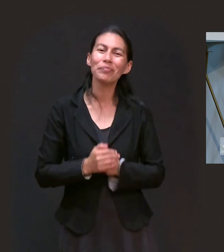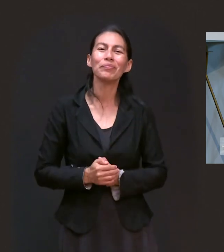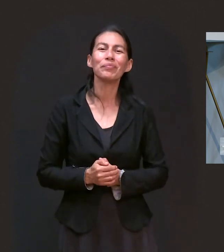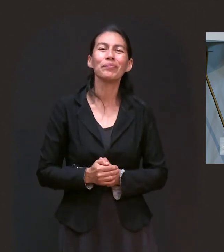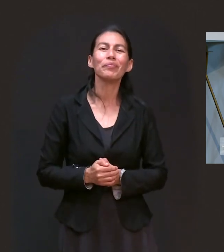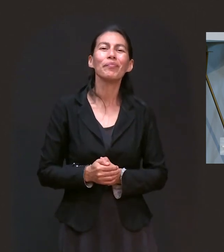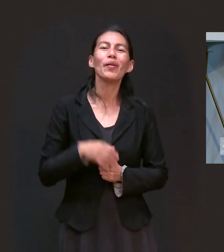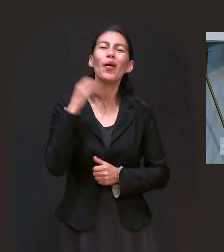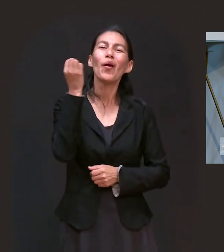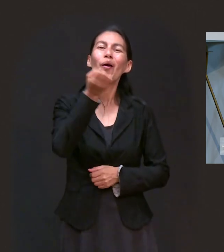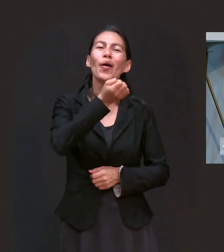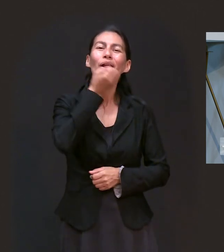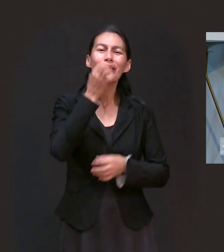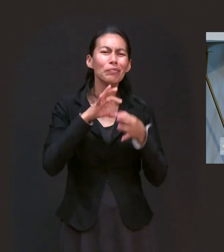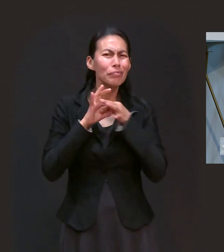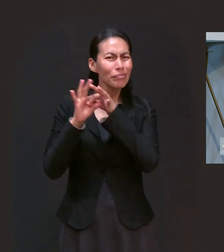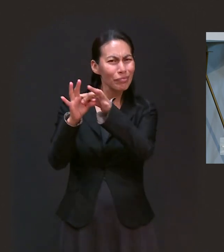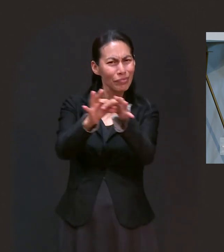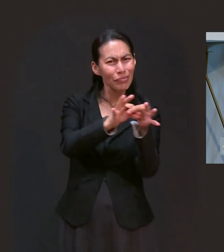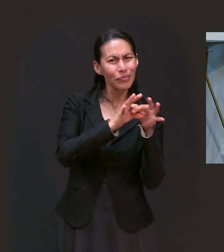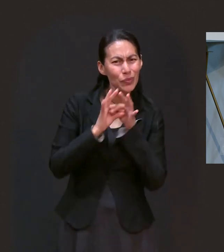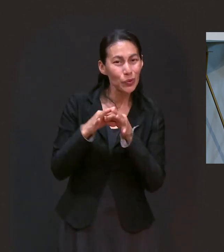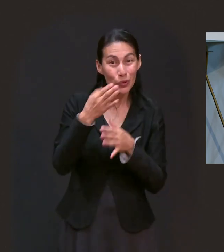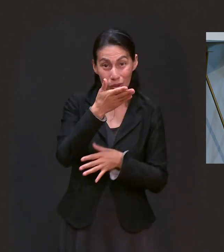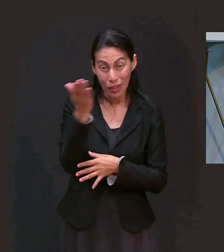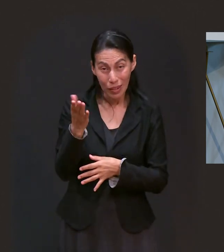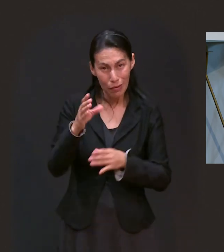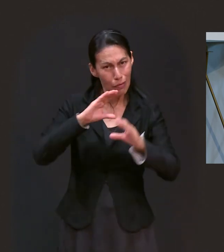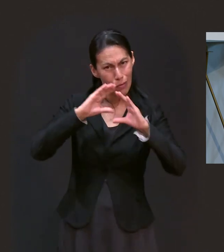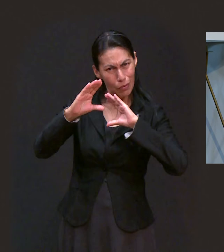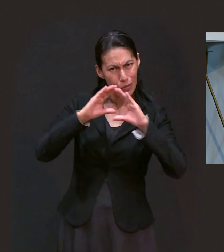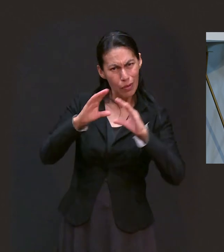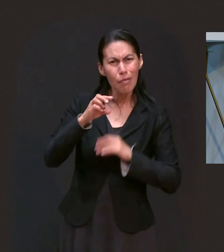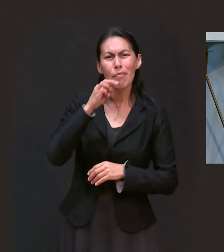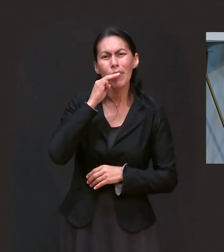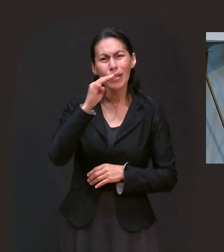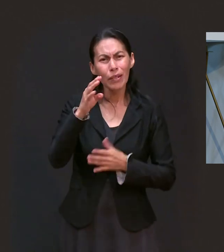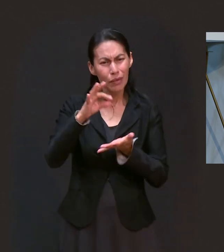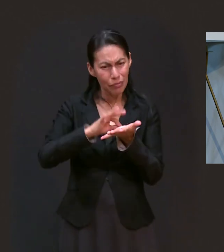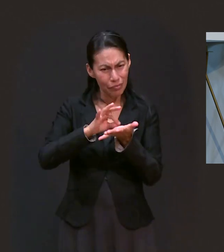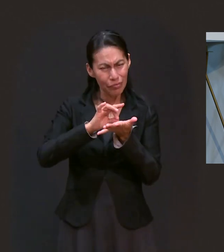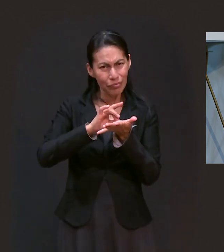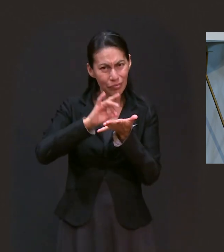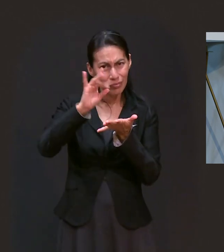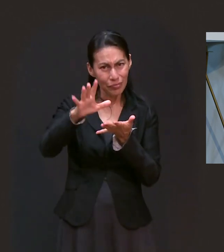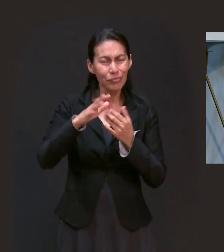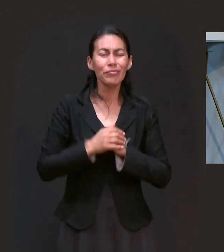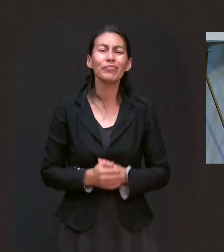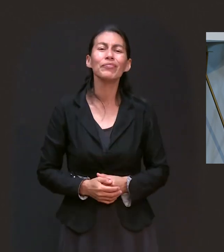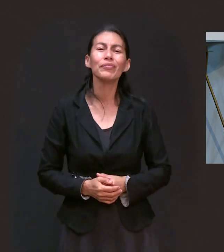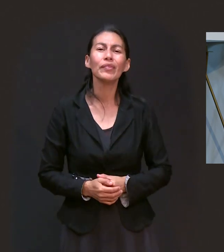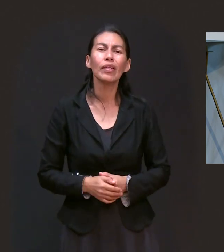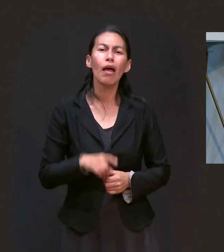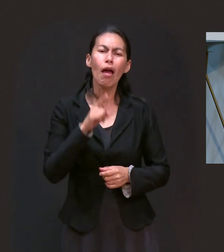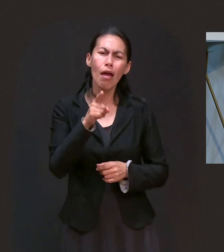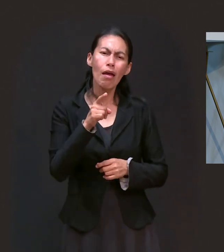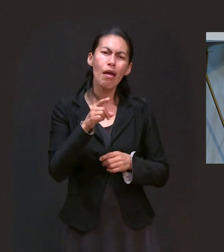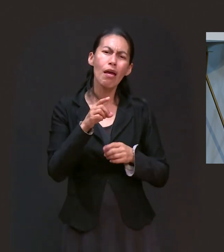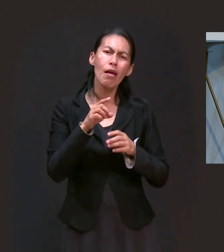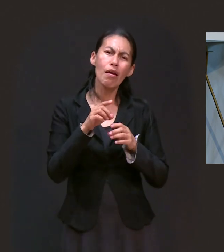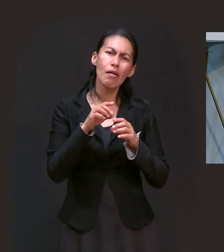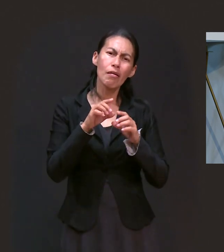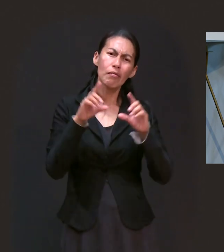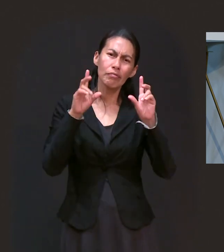como estamos formando esta red de oración que se comuniquen con nosotros a través de los medios que están